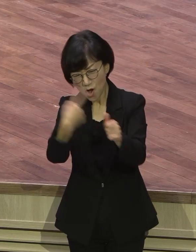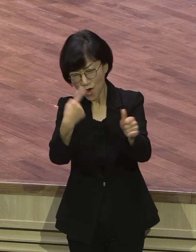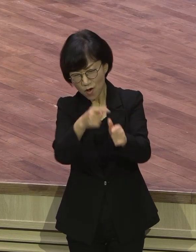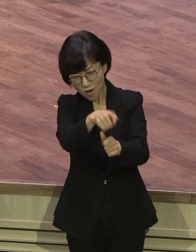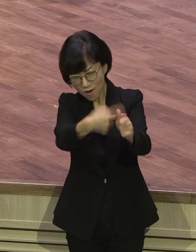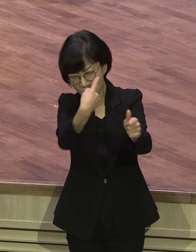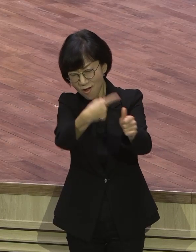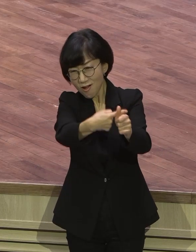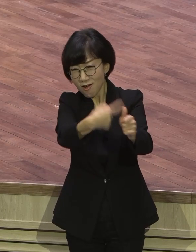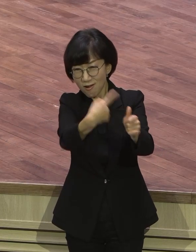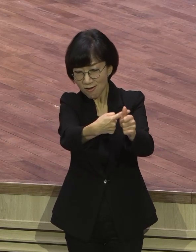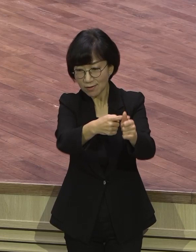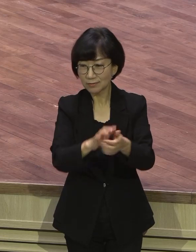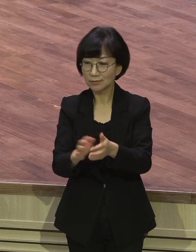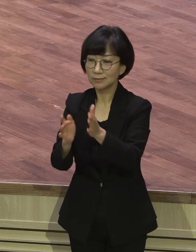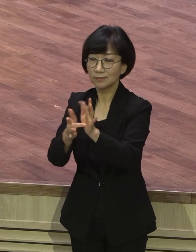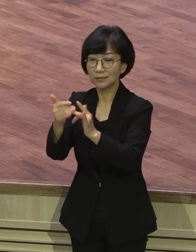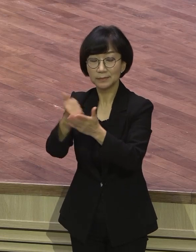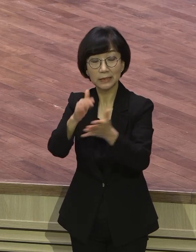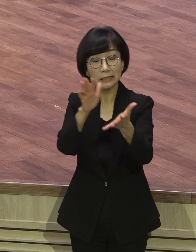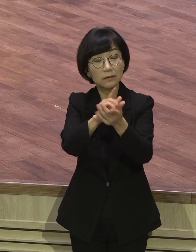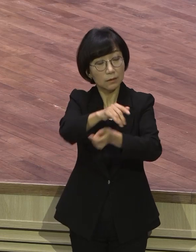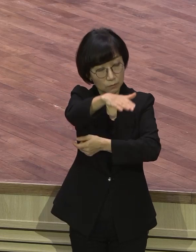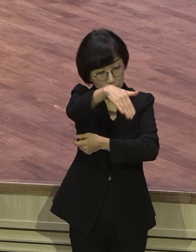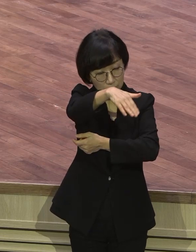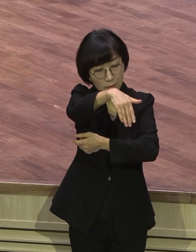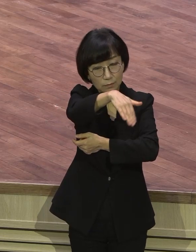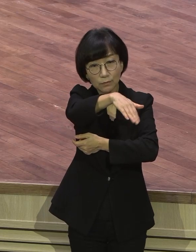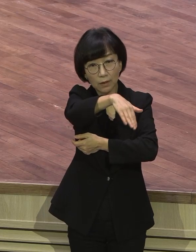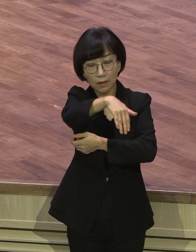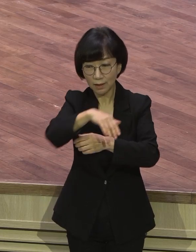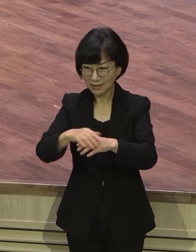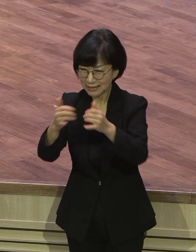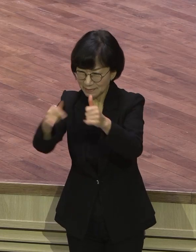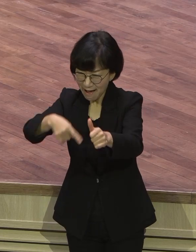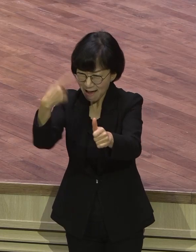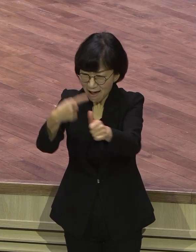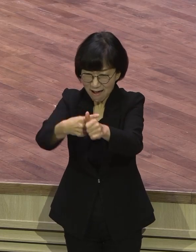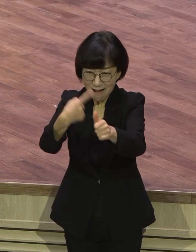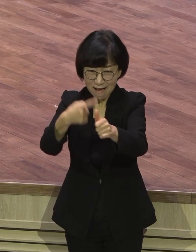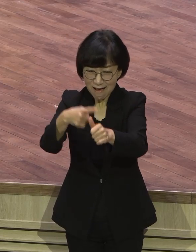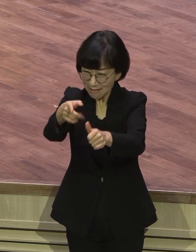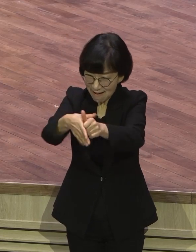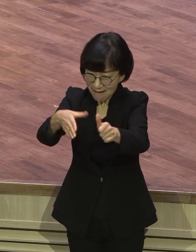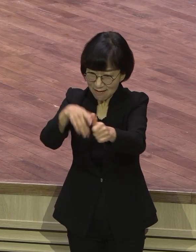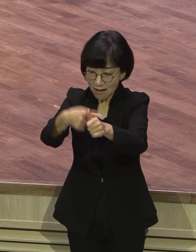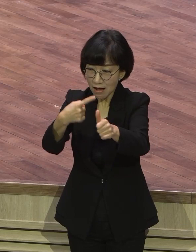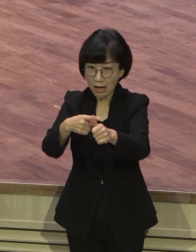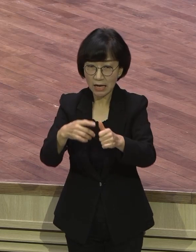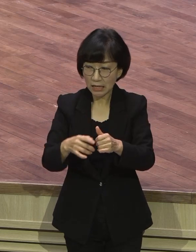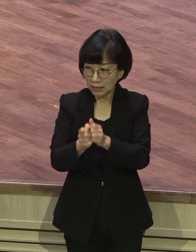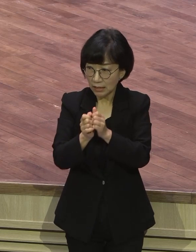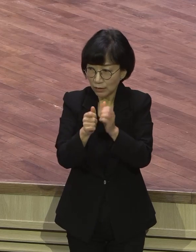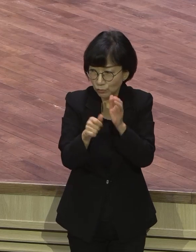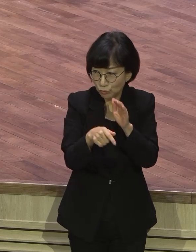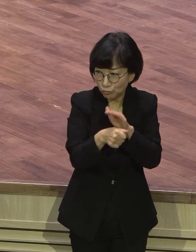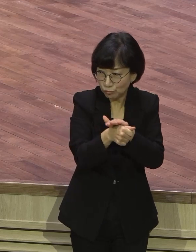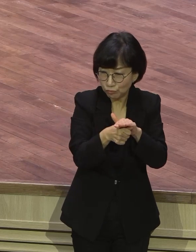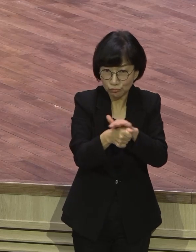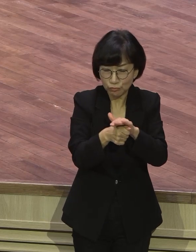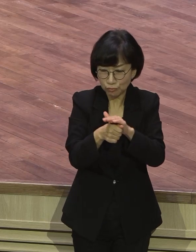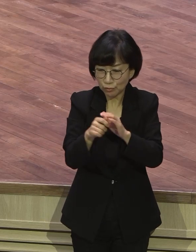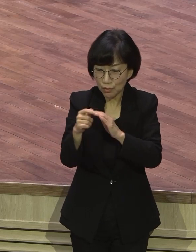세리장 삿교를 직접 불렀어요. 다 그냥 욕을 하는데 사람들 근처에도 못 와 숨어가지고